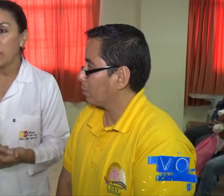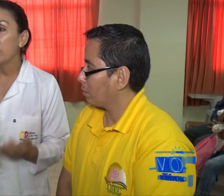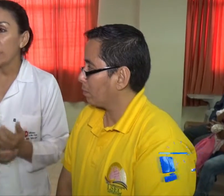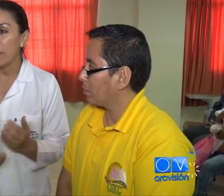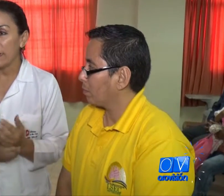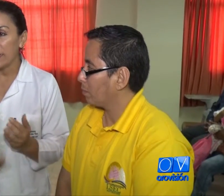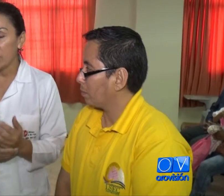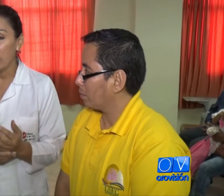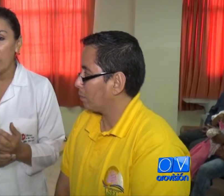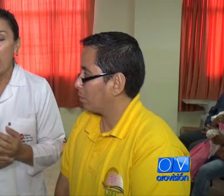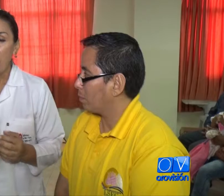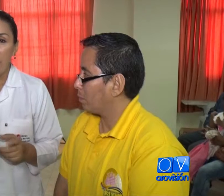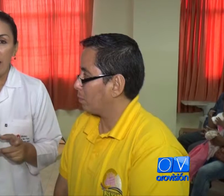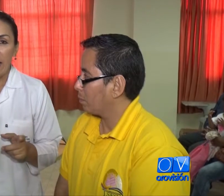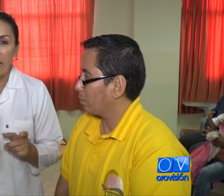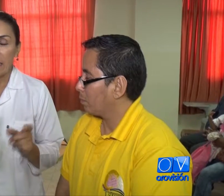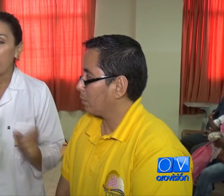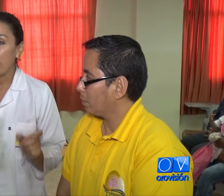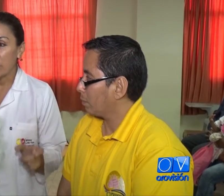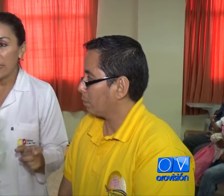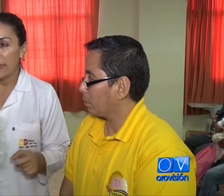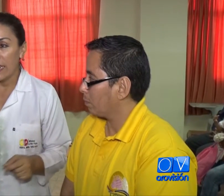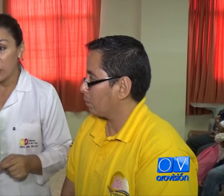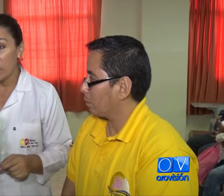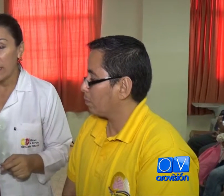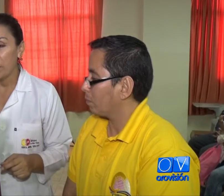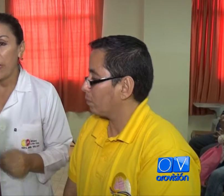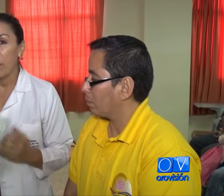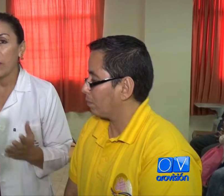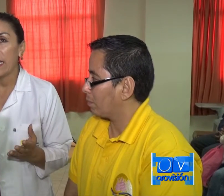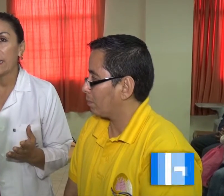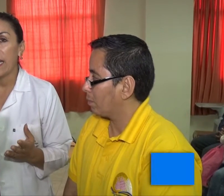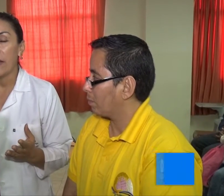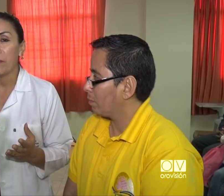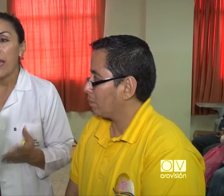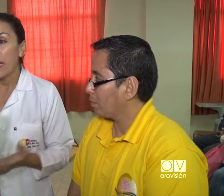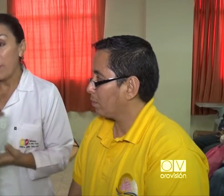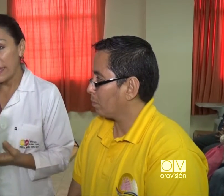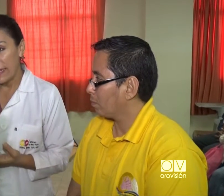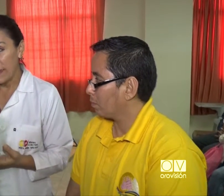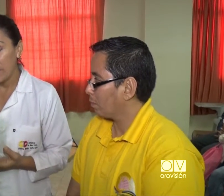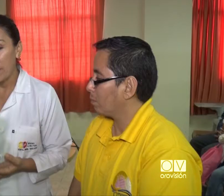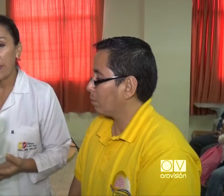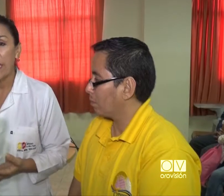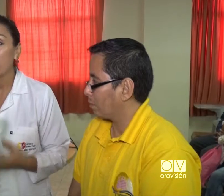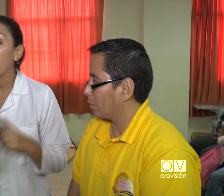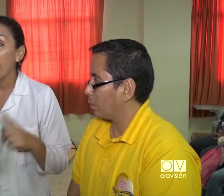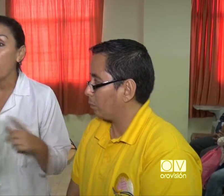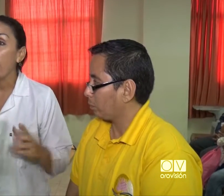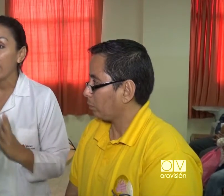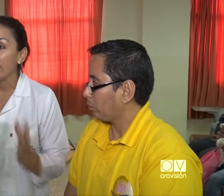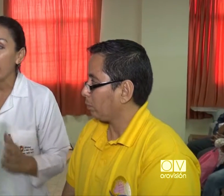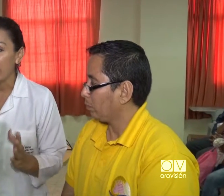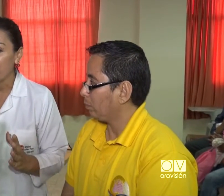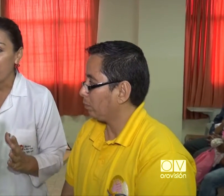una reunión de capacitación de las personas sordas para poderles capacitar sobre